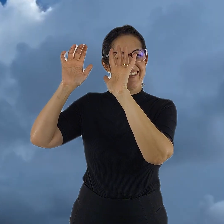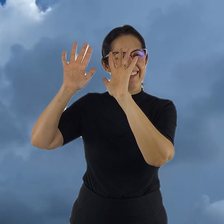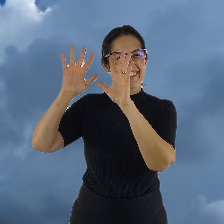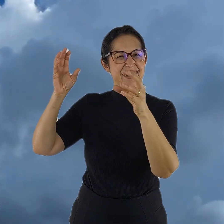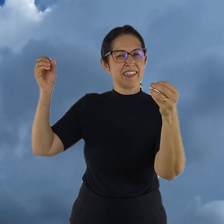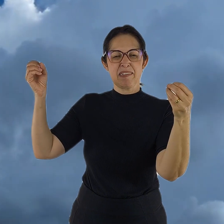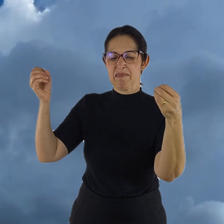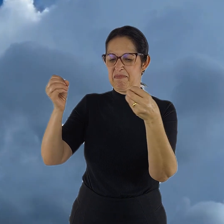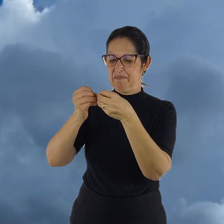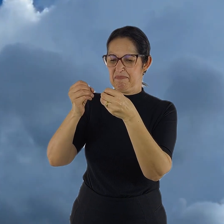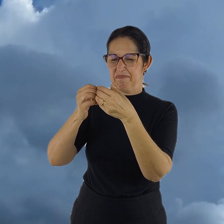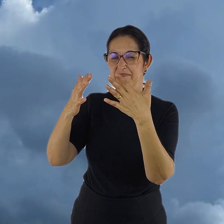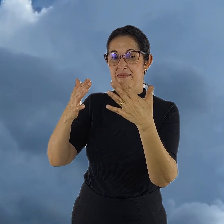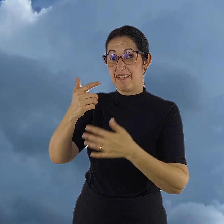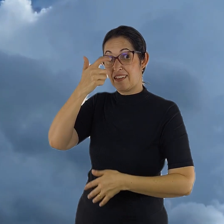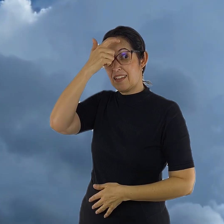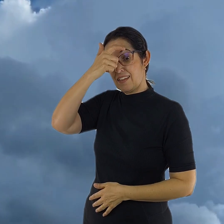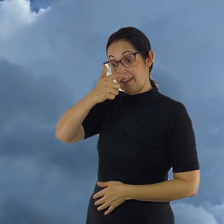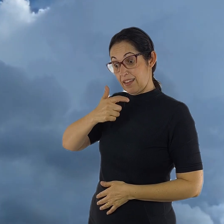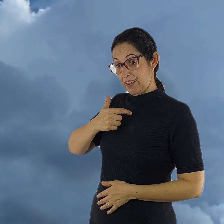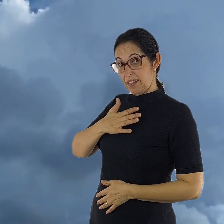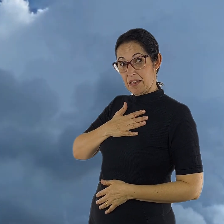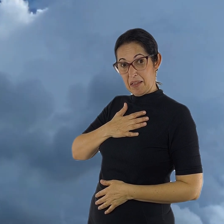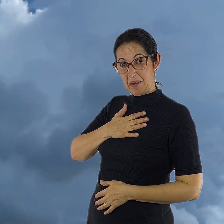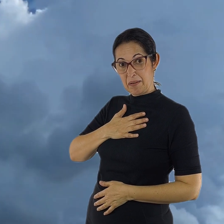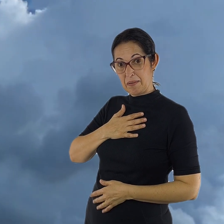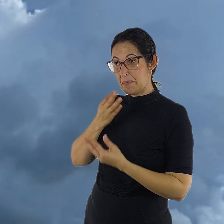além do que eu mereço.